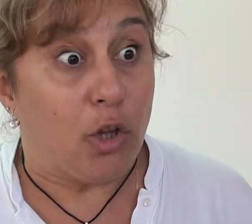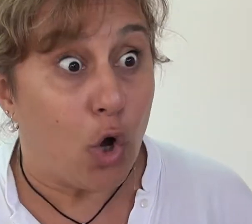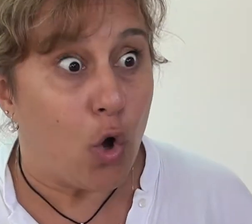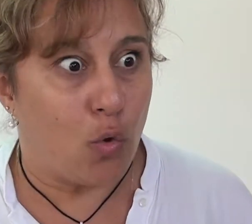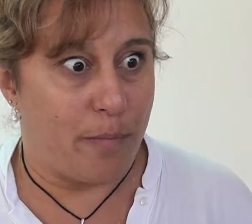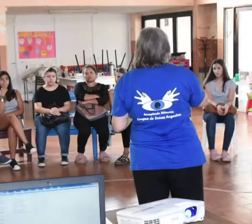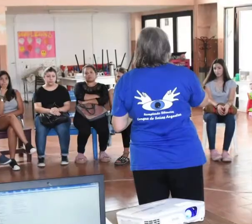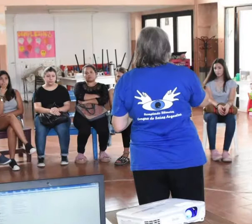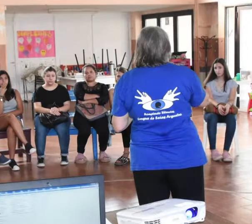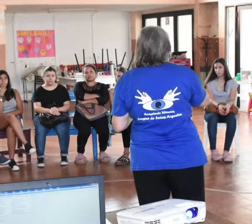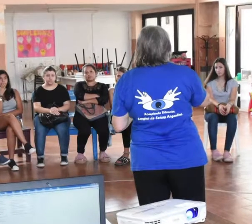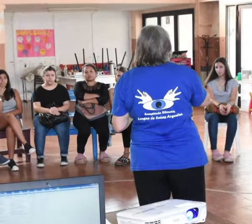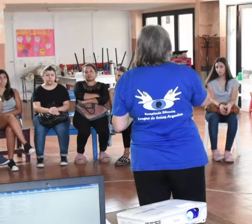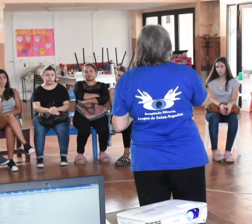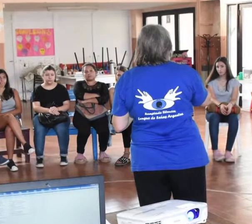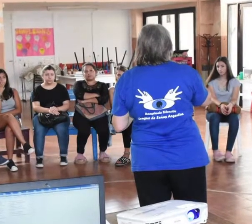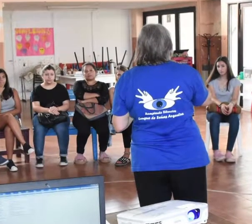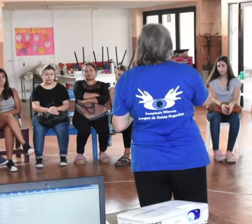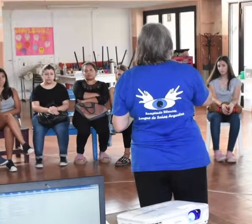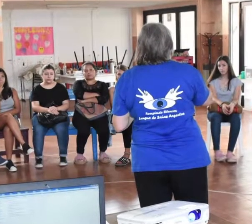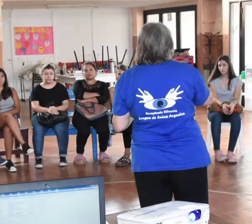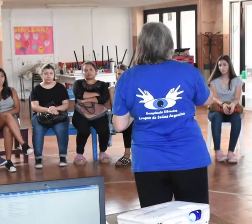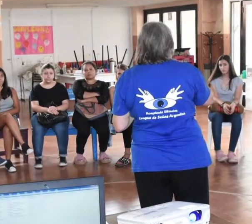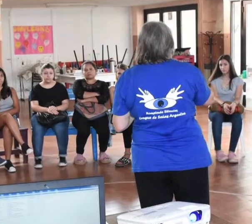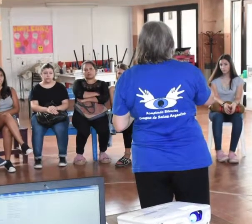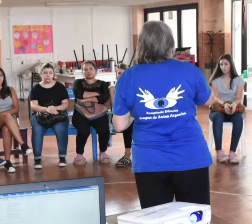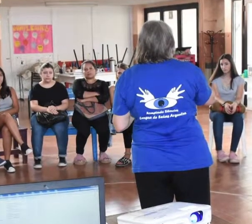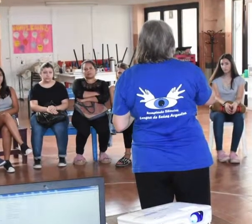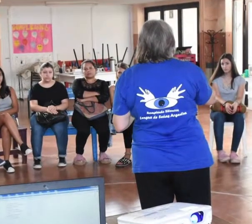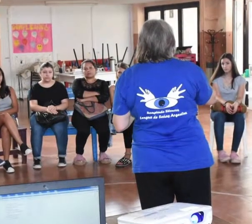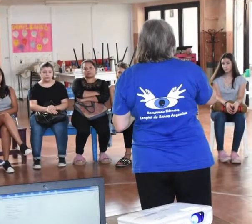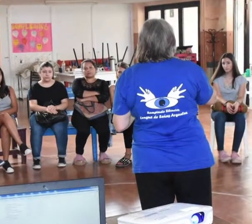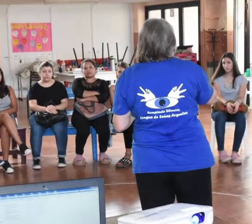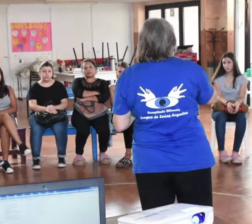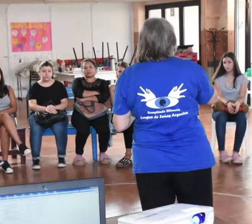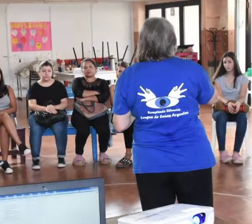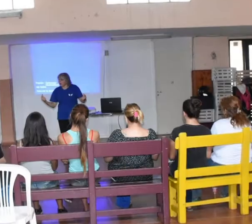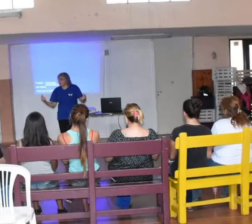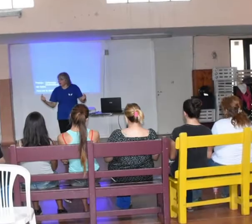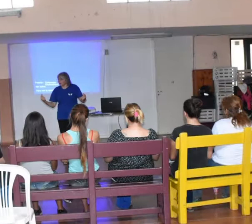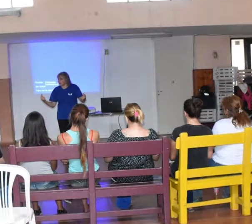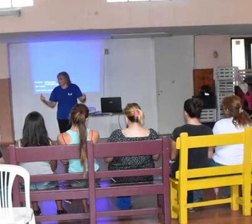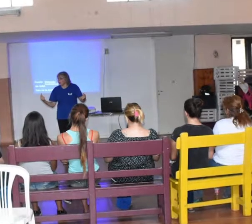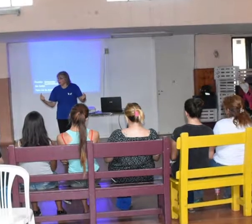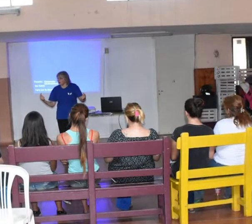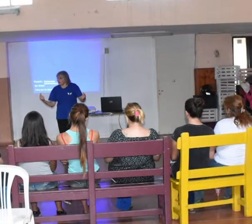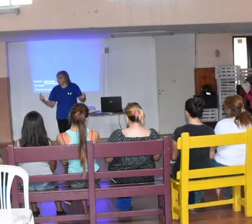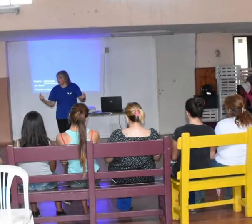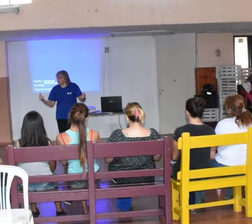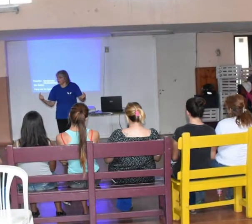todo un proceso. Entonces, en este proceso se comienza con periodos cortos para ir